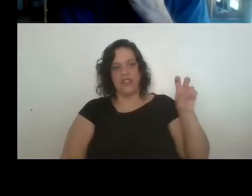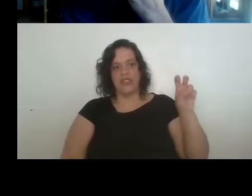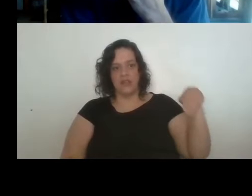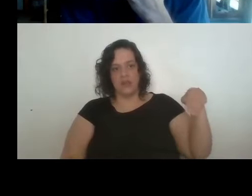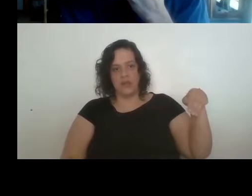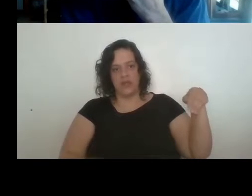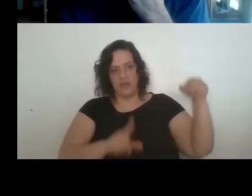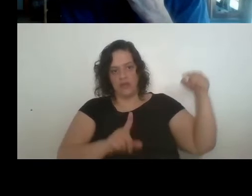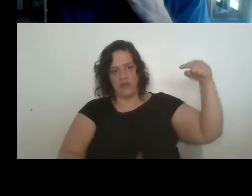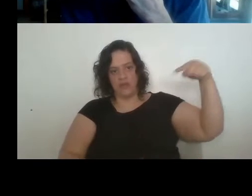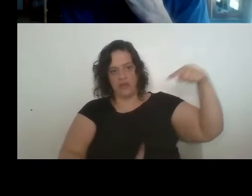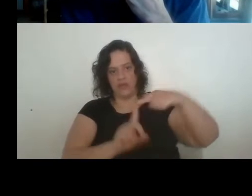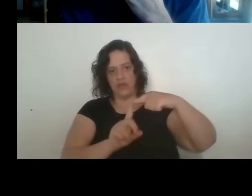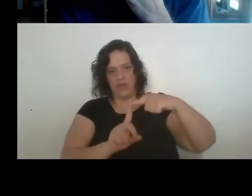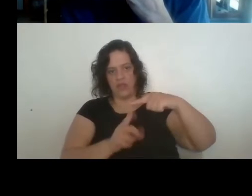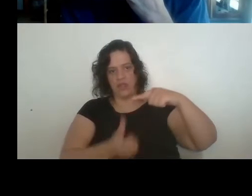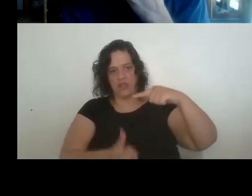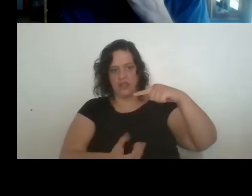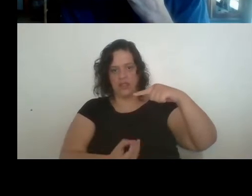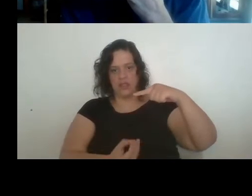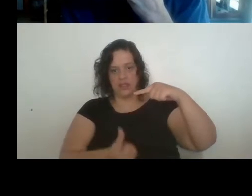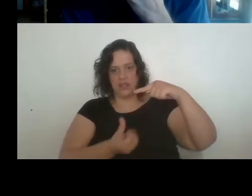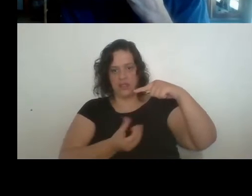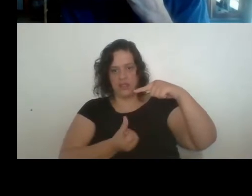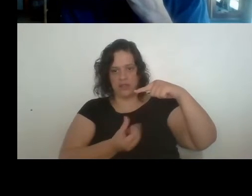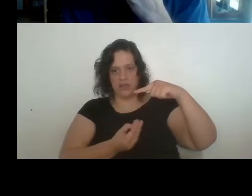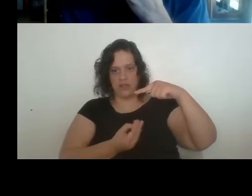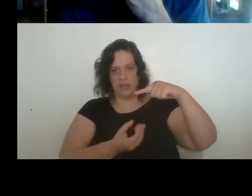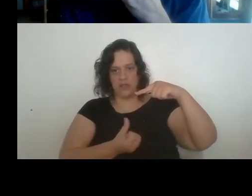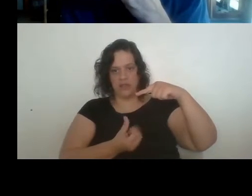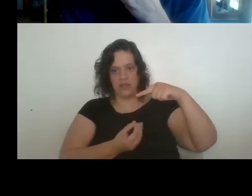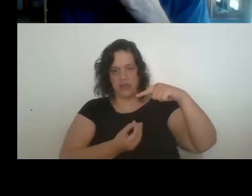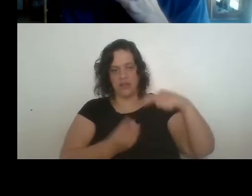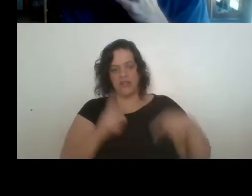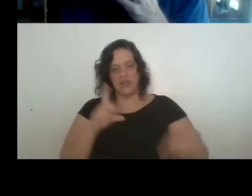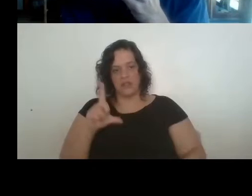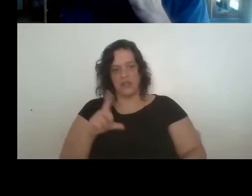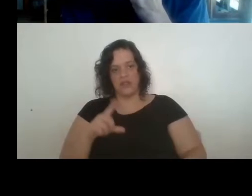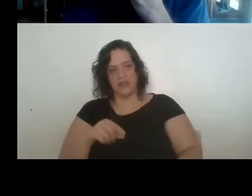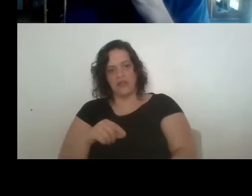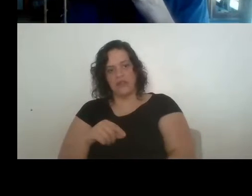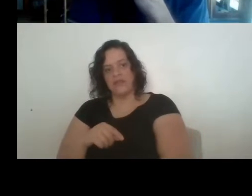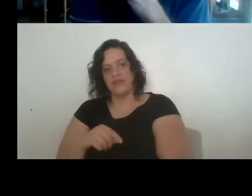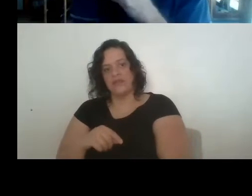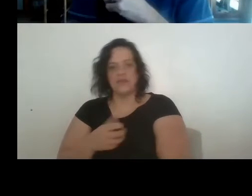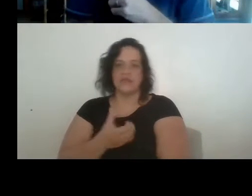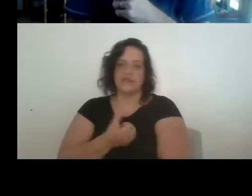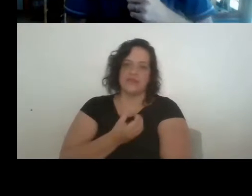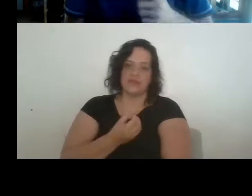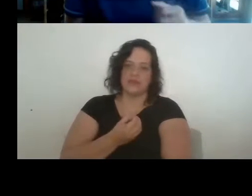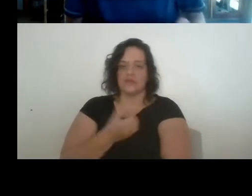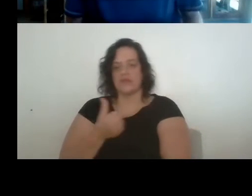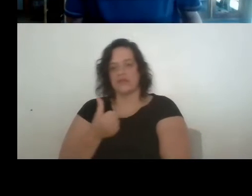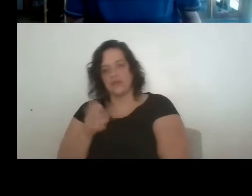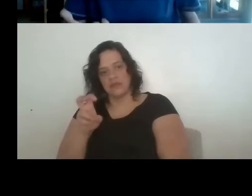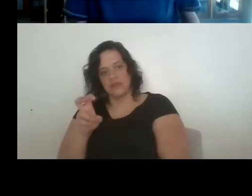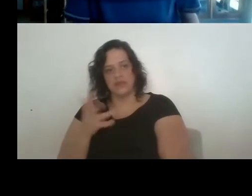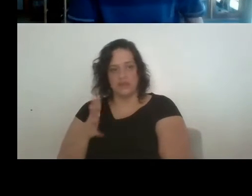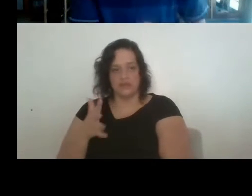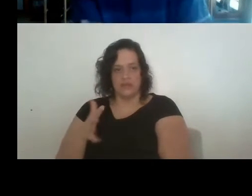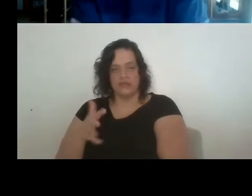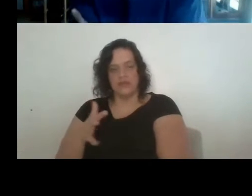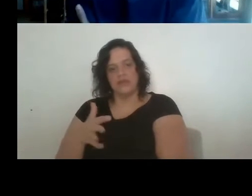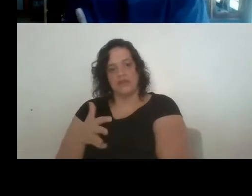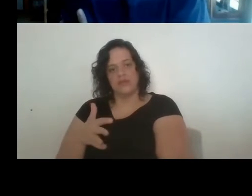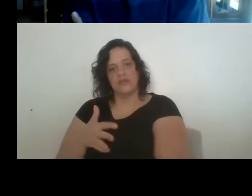curva, bateu pouquinho mais de 60 litros por metro quadrado, tá? Entre 60 e 65, alguma coisa ao redor disso. Pode